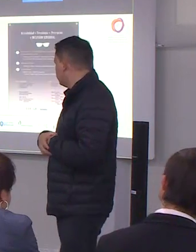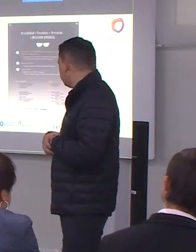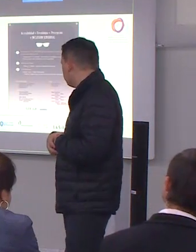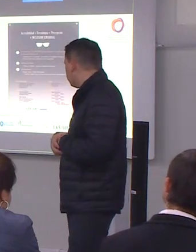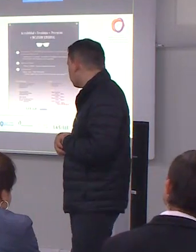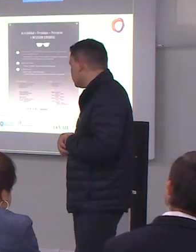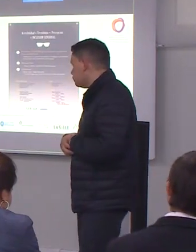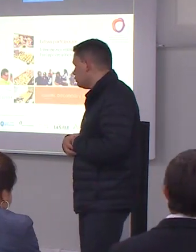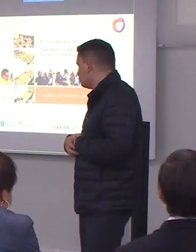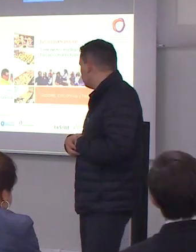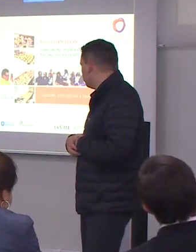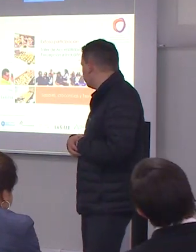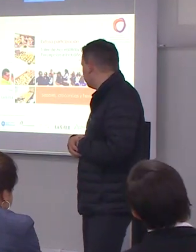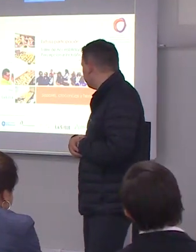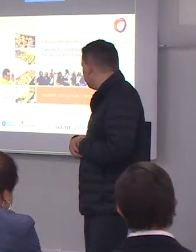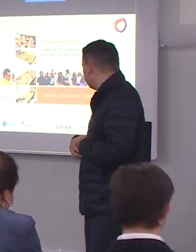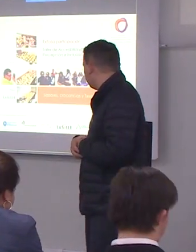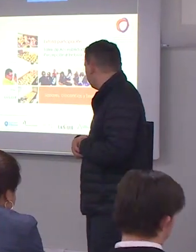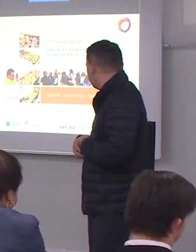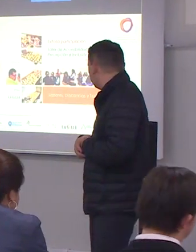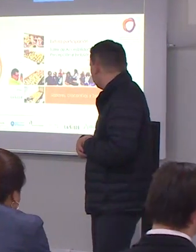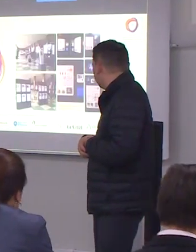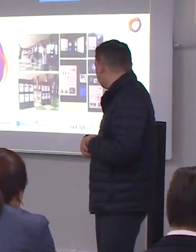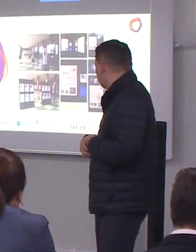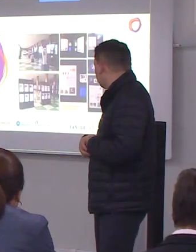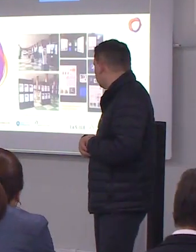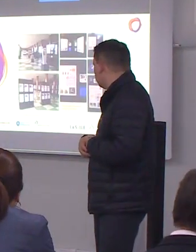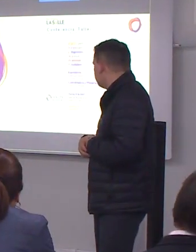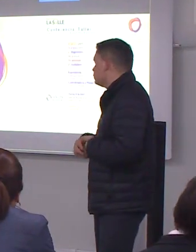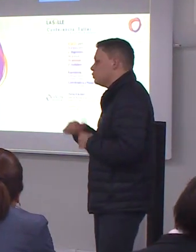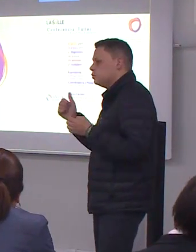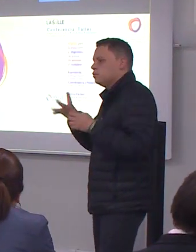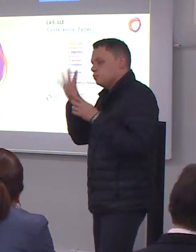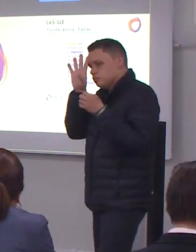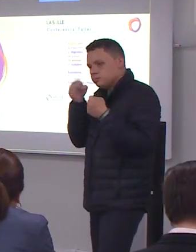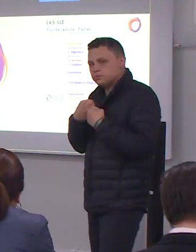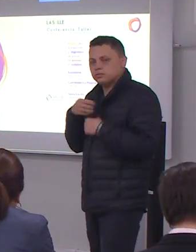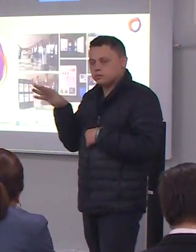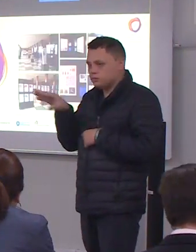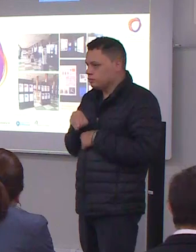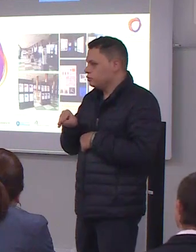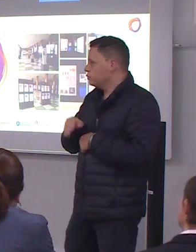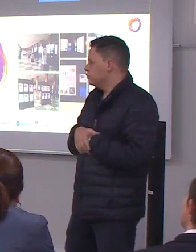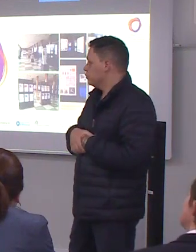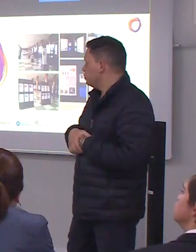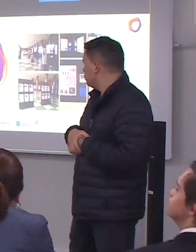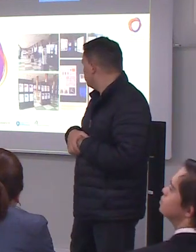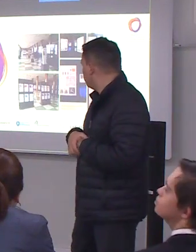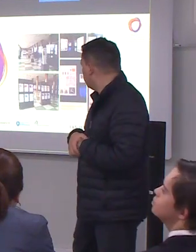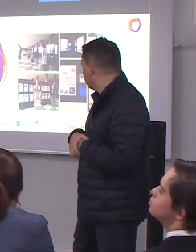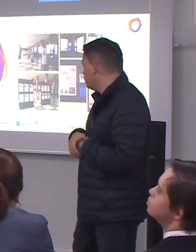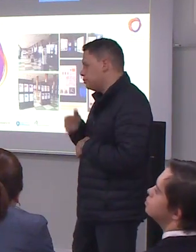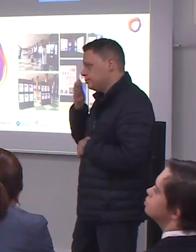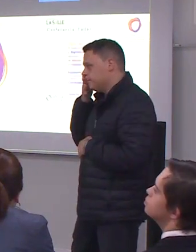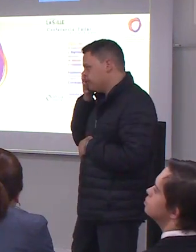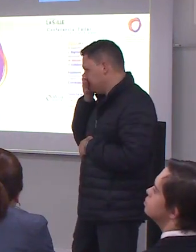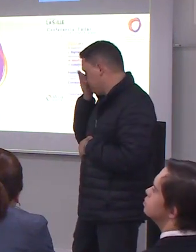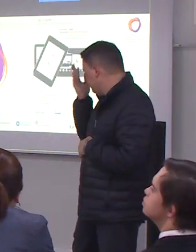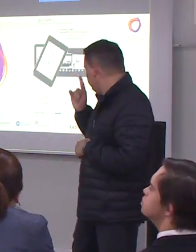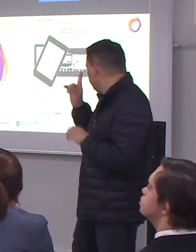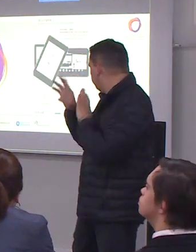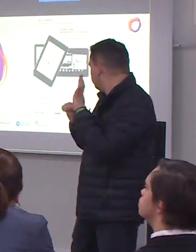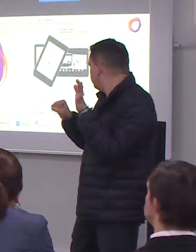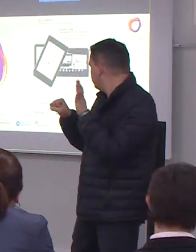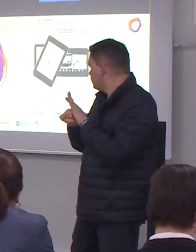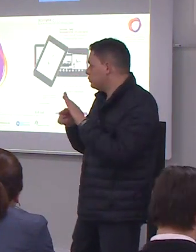diferentes ejercicios que hemos hecho con el INSS y con todas las alianzas que tenemos esto es la simbología accesible para la